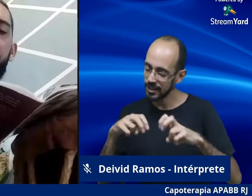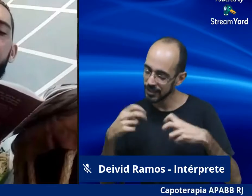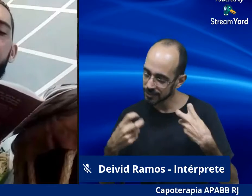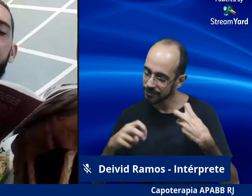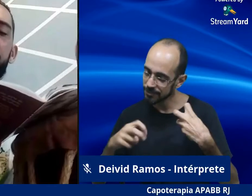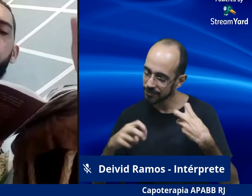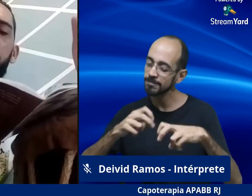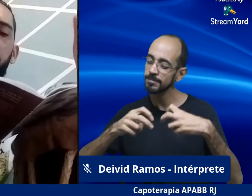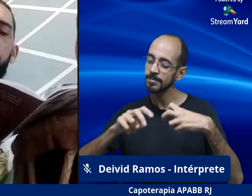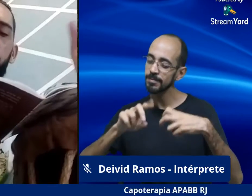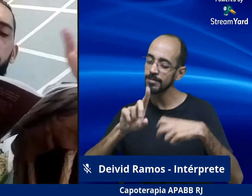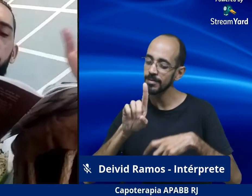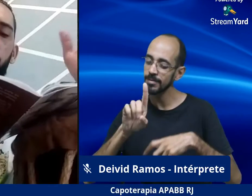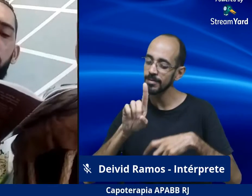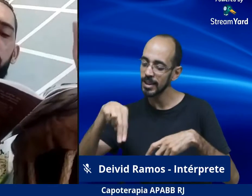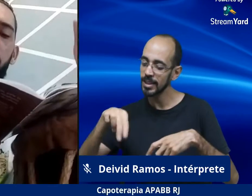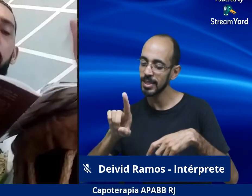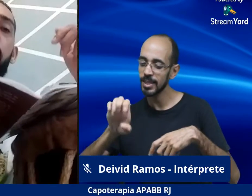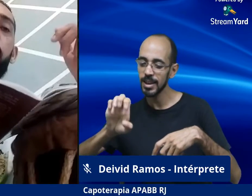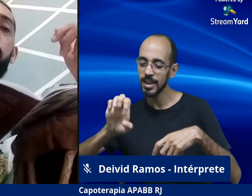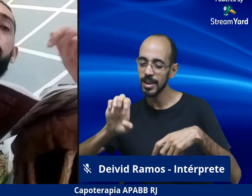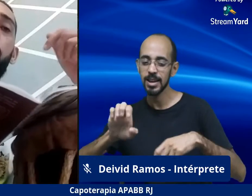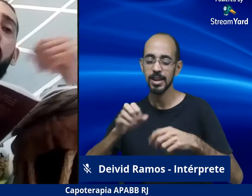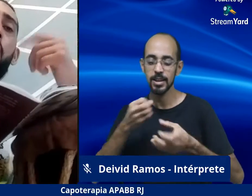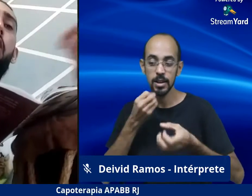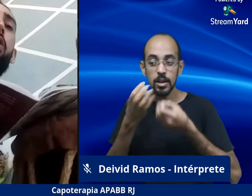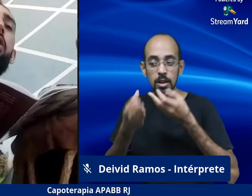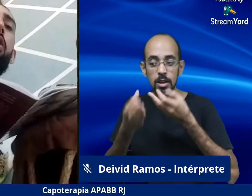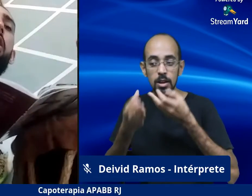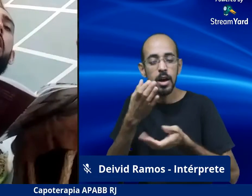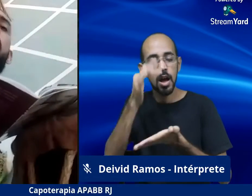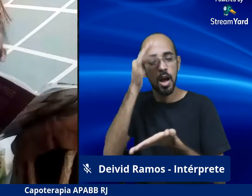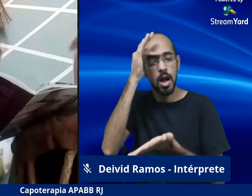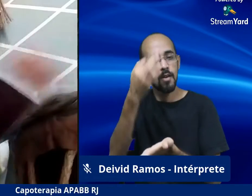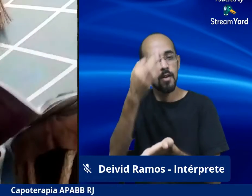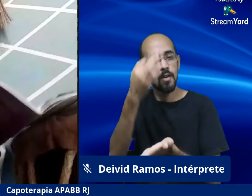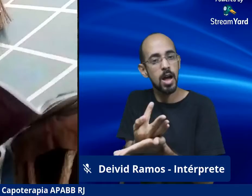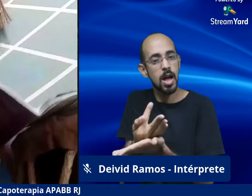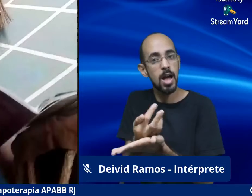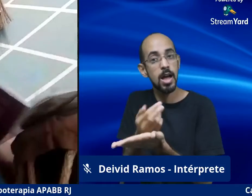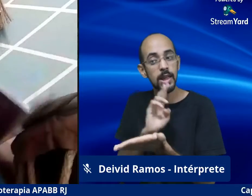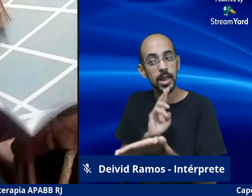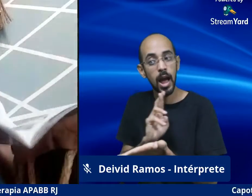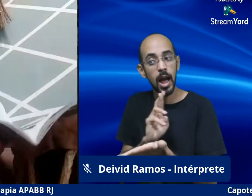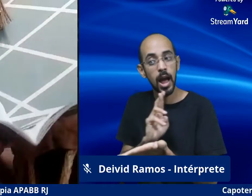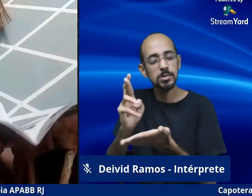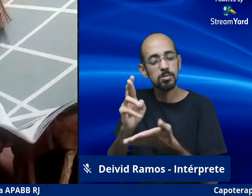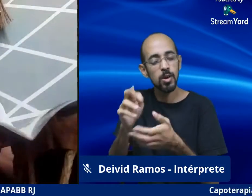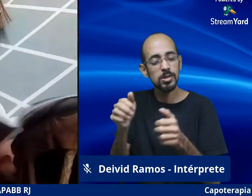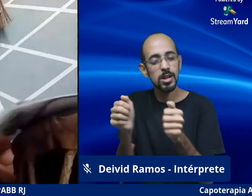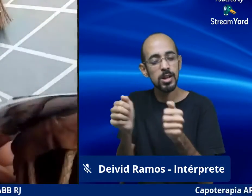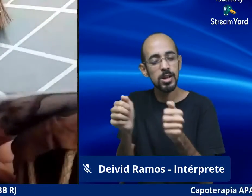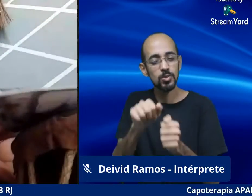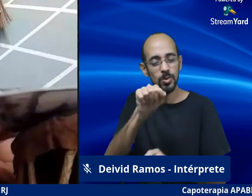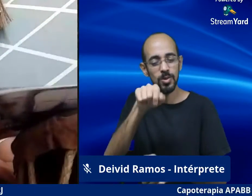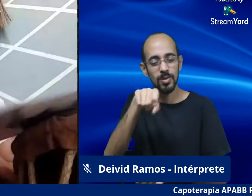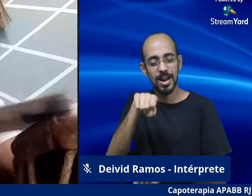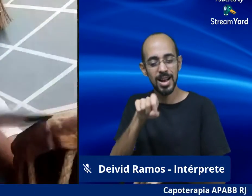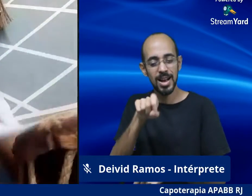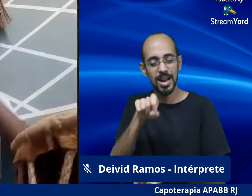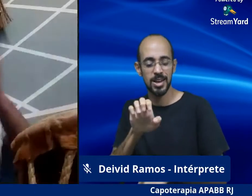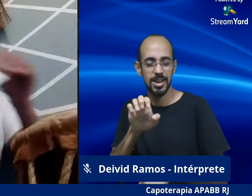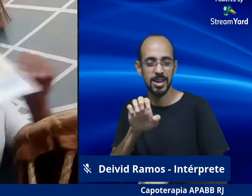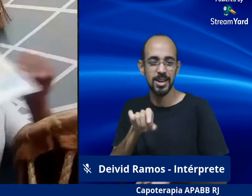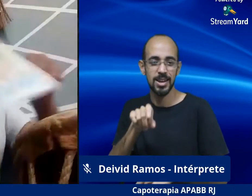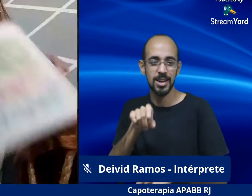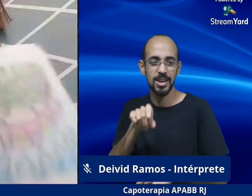fé. Simplesmente escute e responda ao coro com muito axé. Então, esse poema está falando do